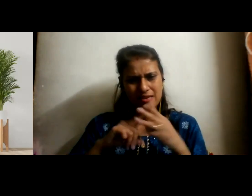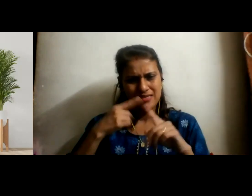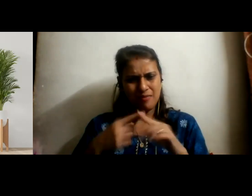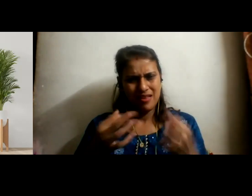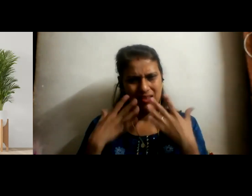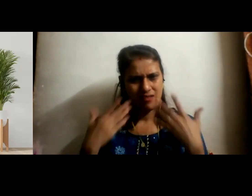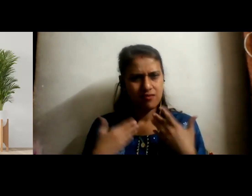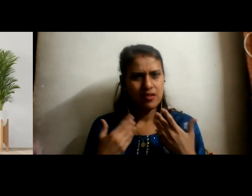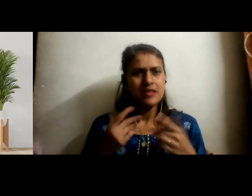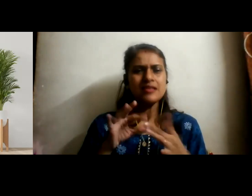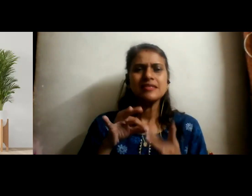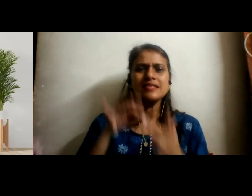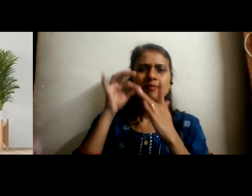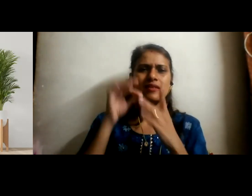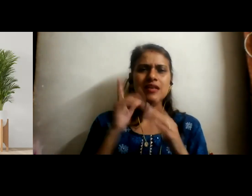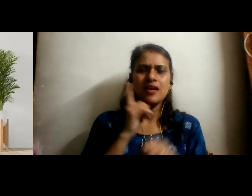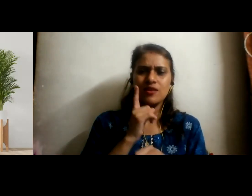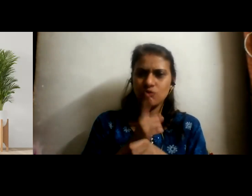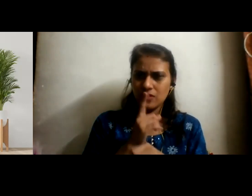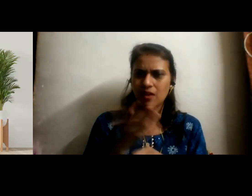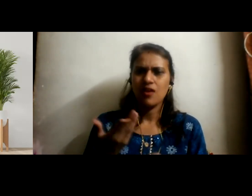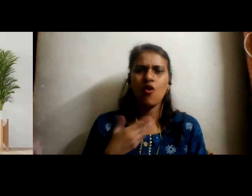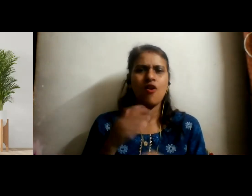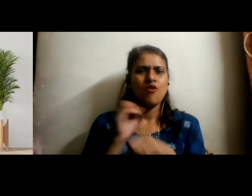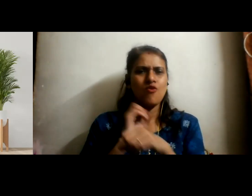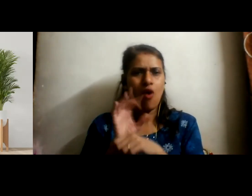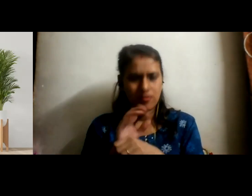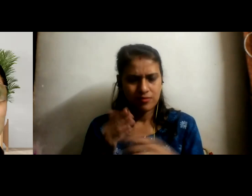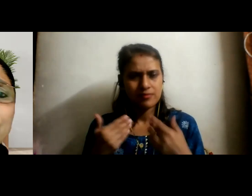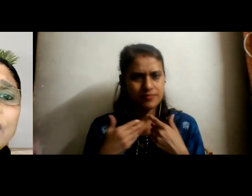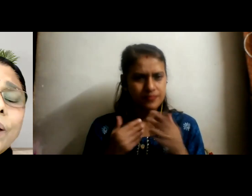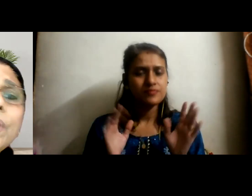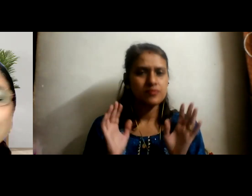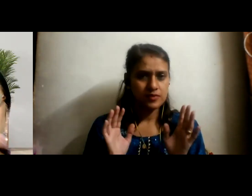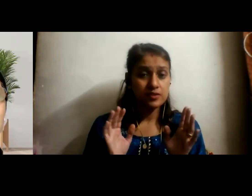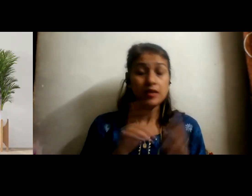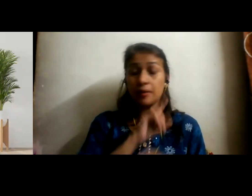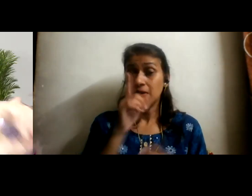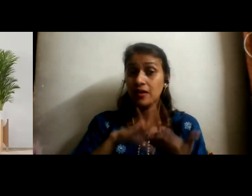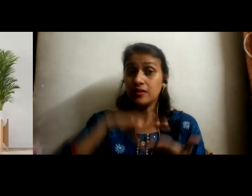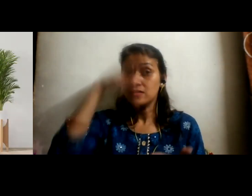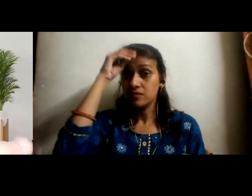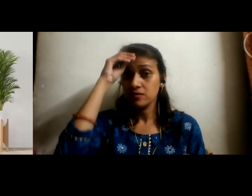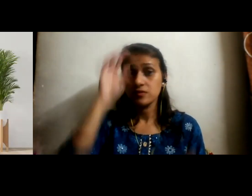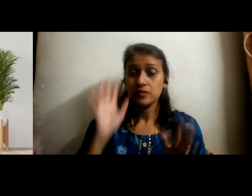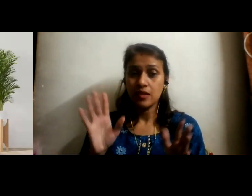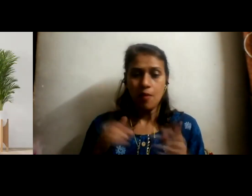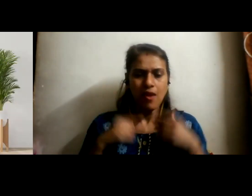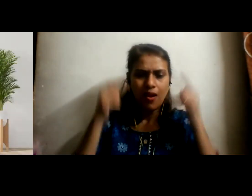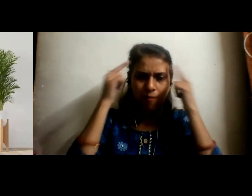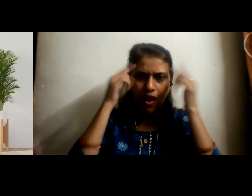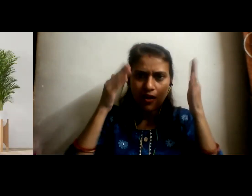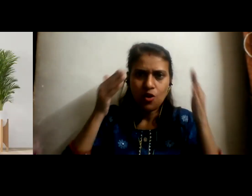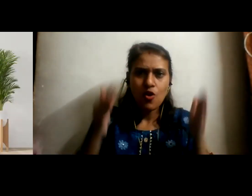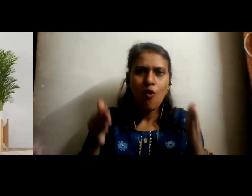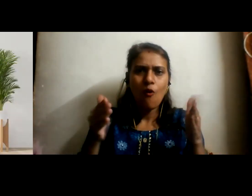स्पेशल एजुकेटर या काउंसलर हमने एक एक चीज सीखा है, लेकिन हम अपना दायरा कैसे बढ़ाते हैं।